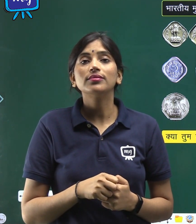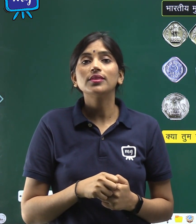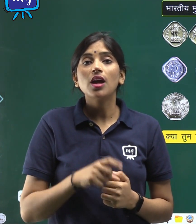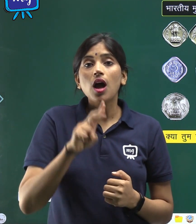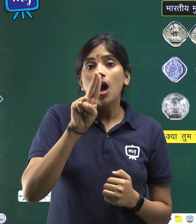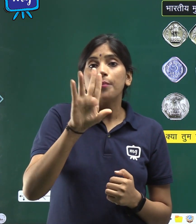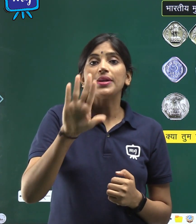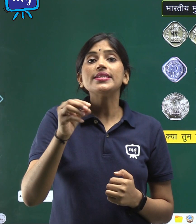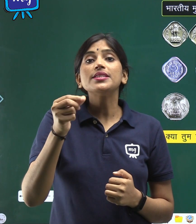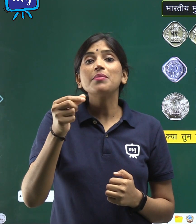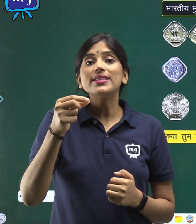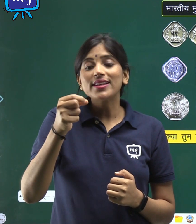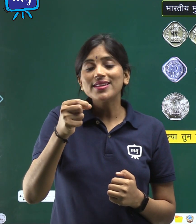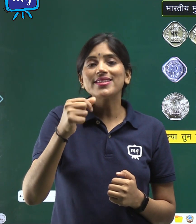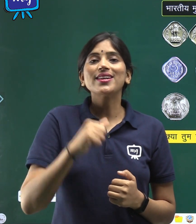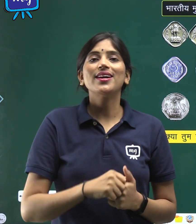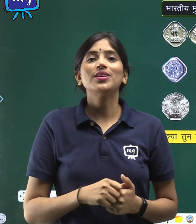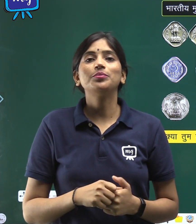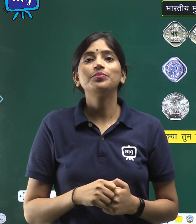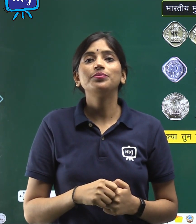25 पैसे का सिक्का,